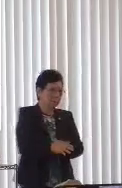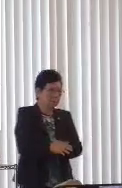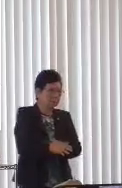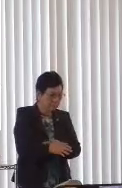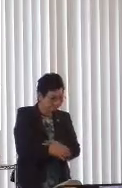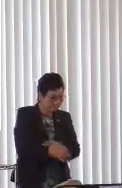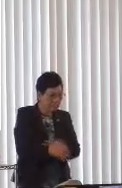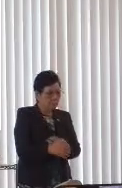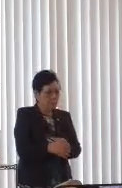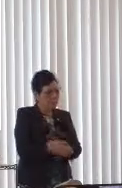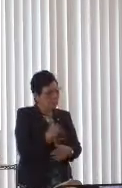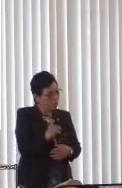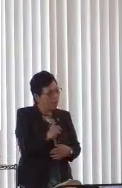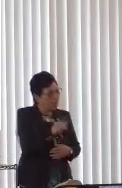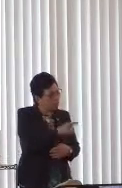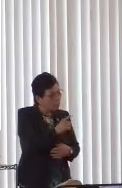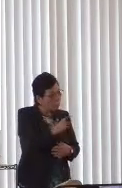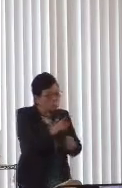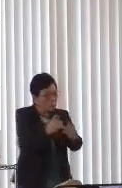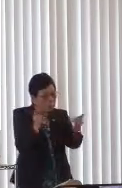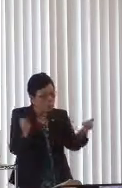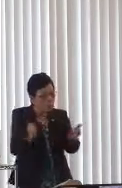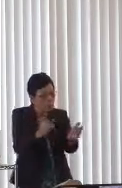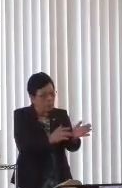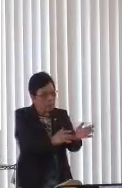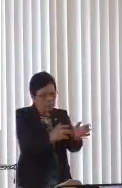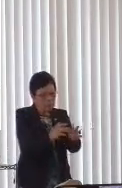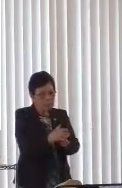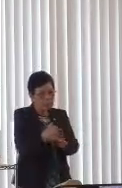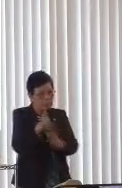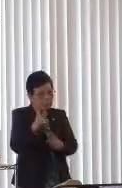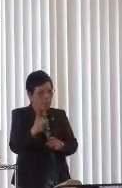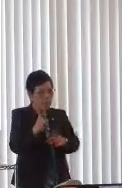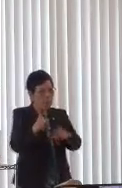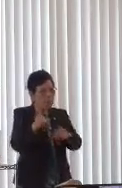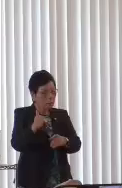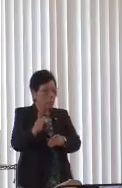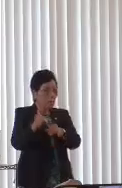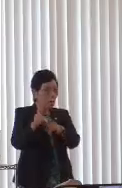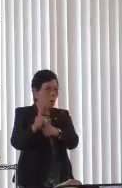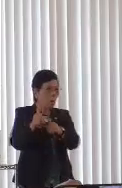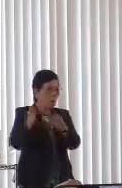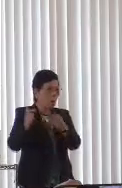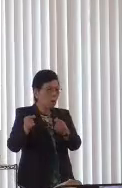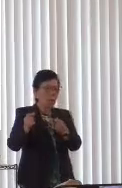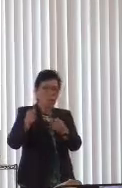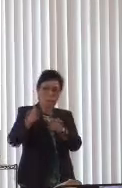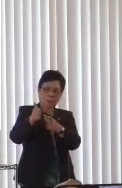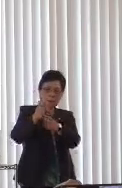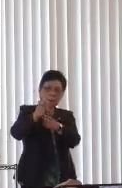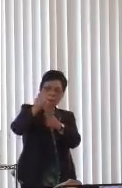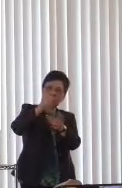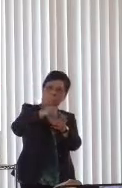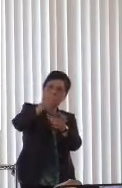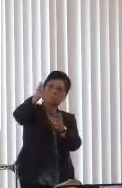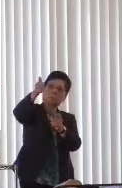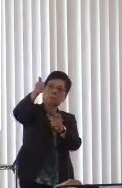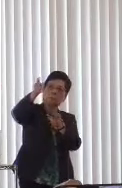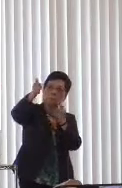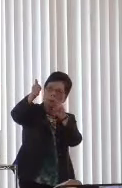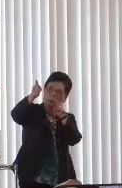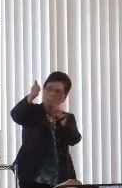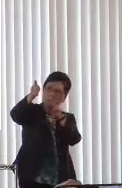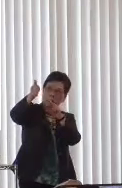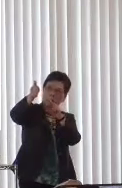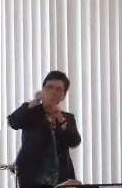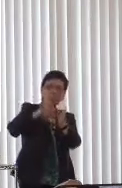で、実はその人たちはイエス・キリスト自身なんだっていうんですね。どう見てもイエス様には見えんかもしれないけれども、実